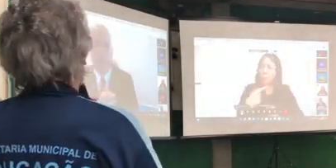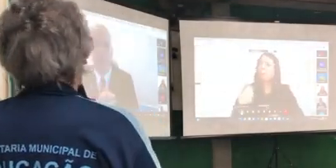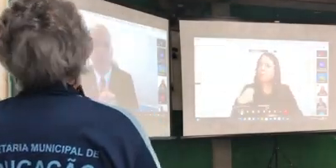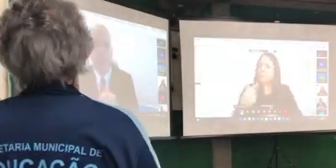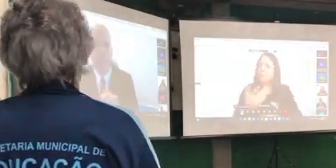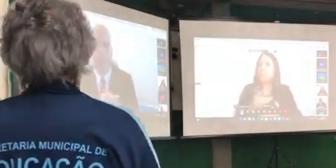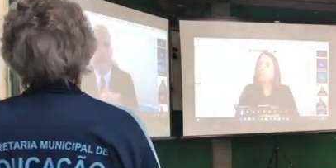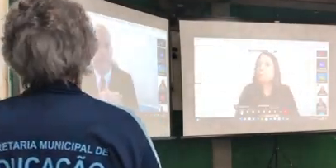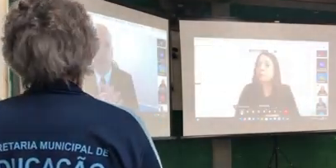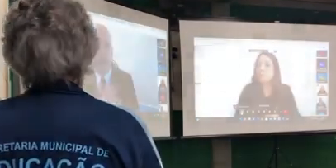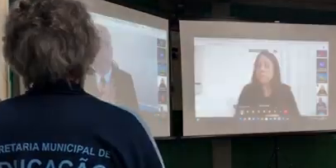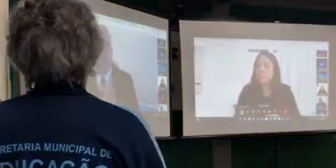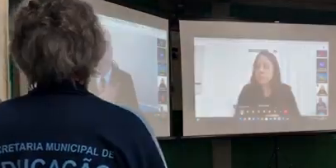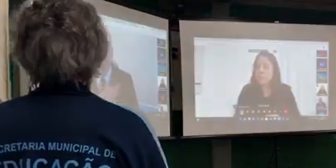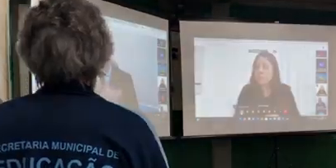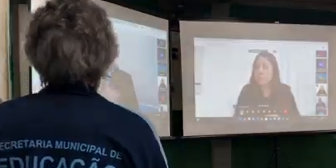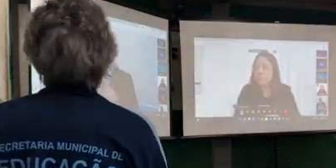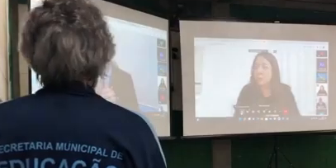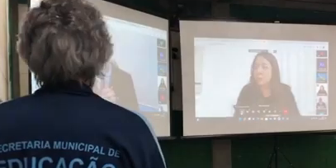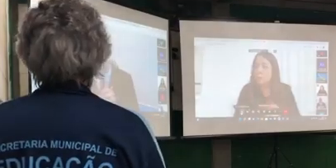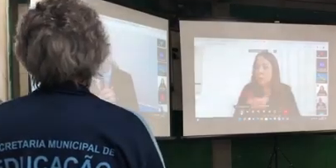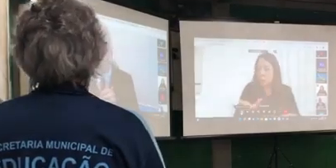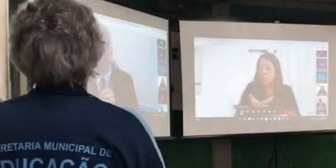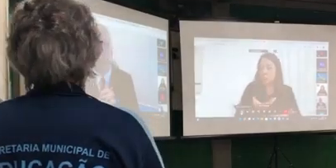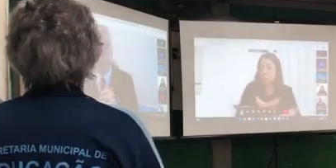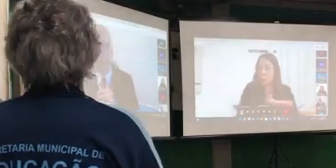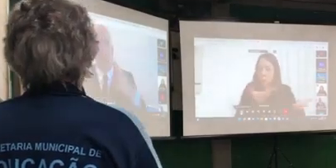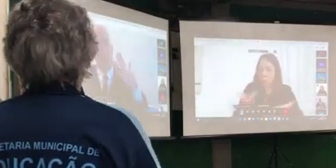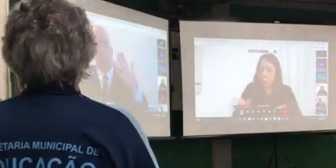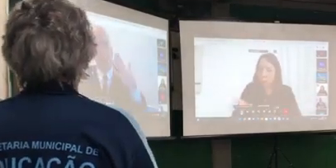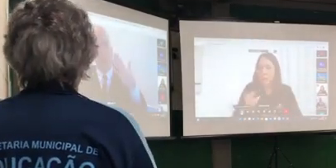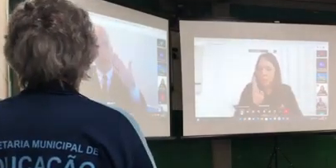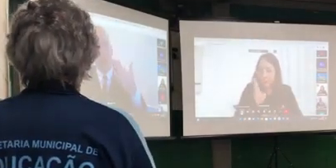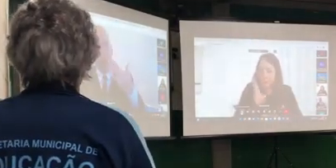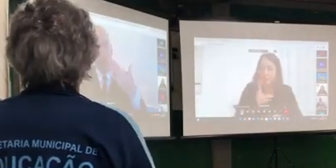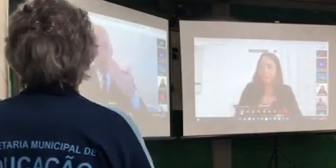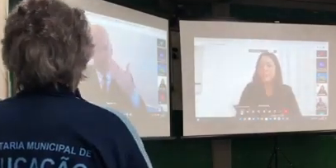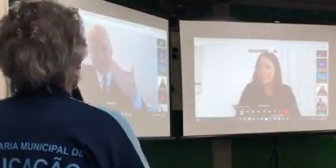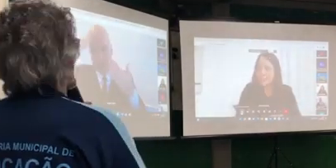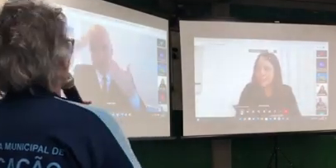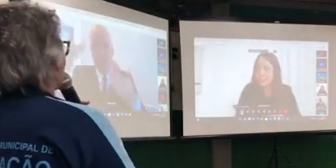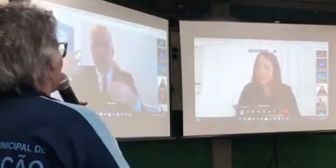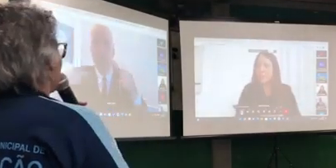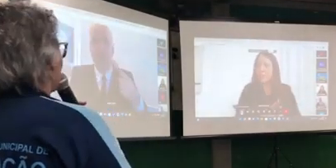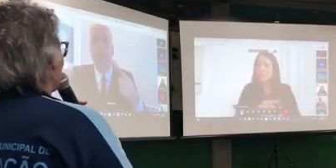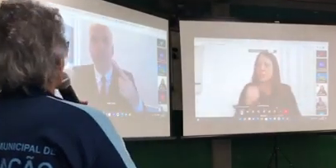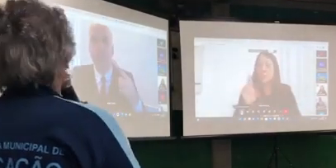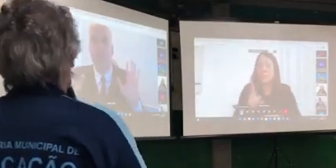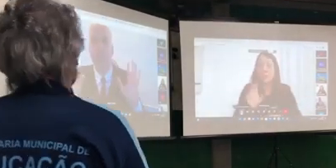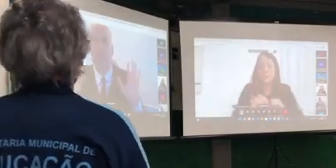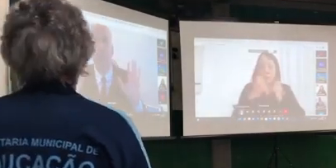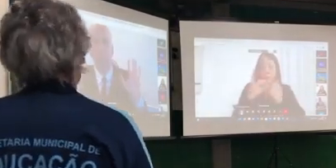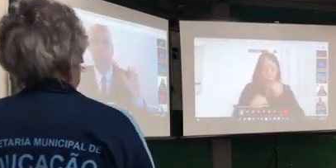E desejar, né, nosso convidado sempre nos nossos eventos. E queremos ver o senhor